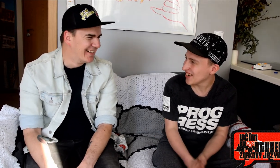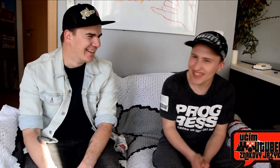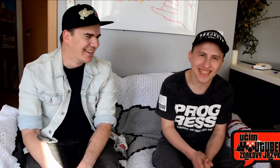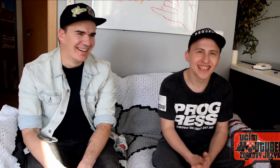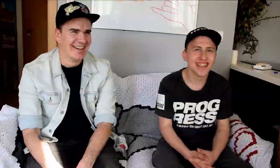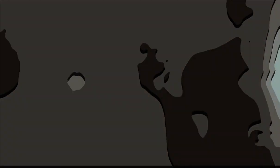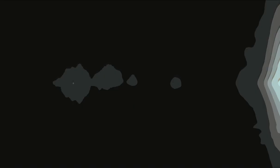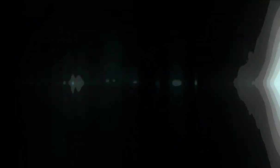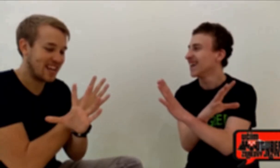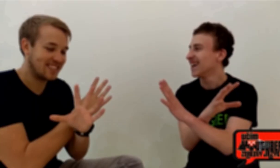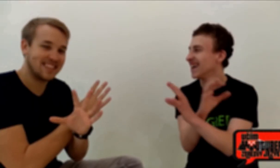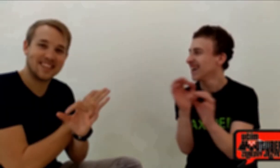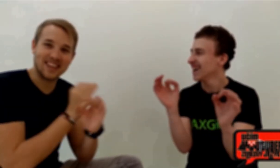Už se těšíš.